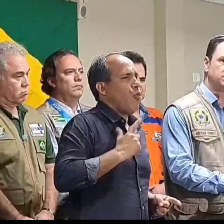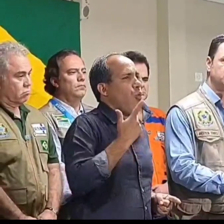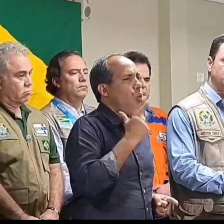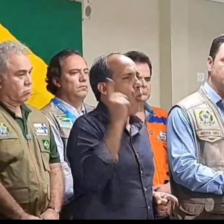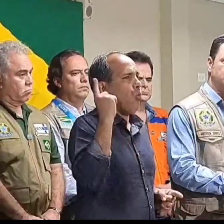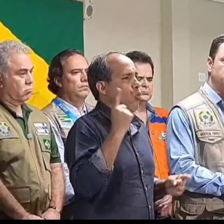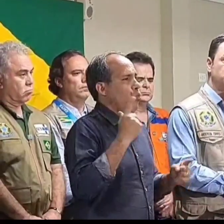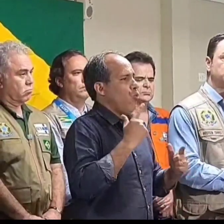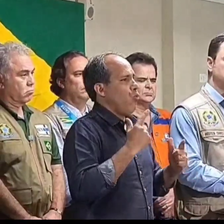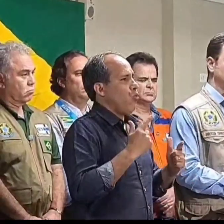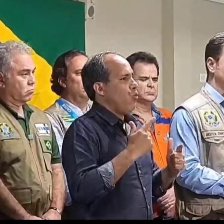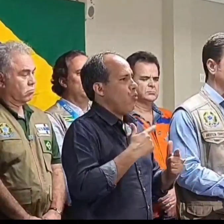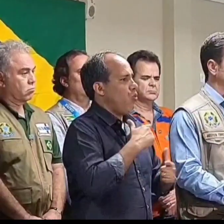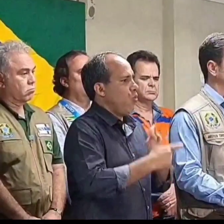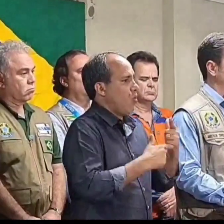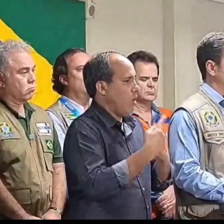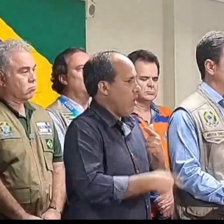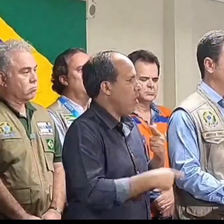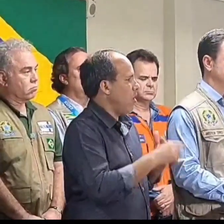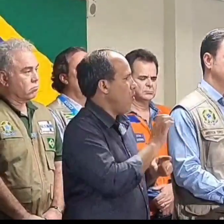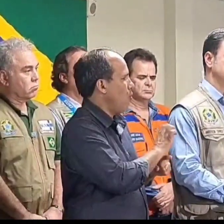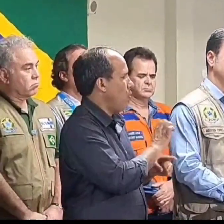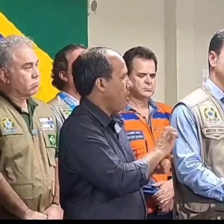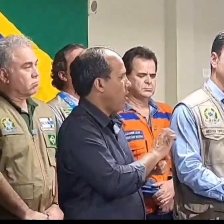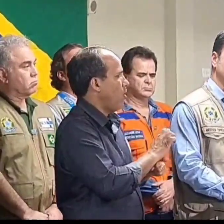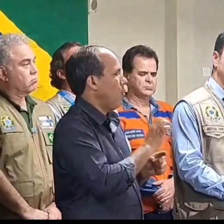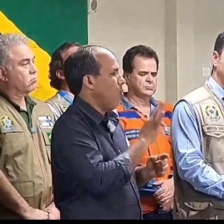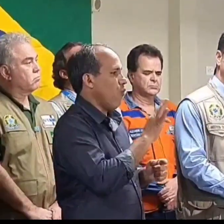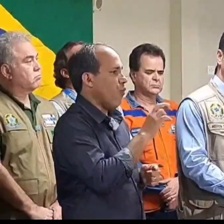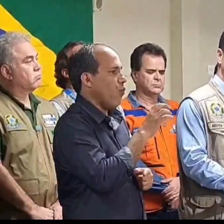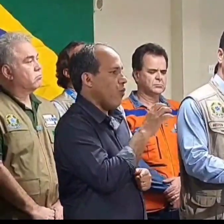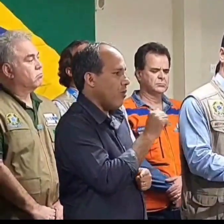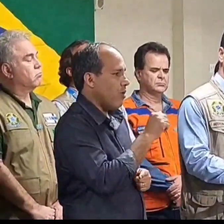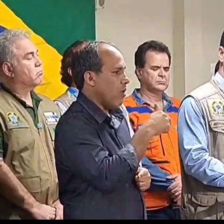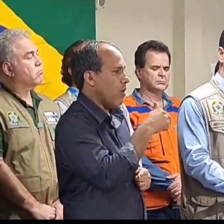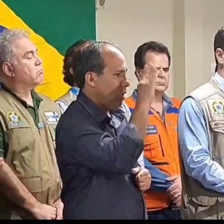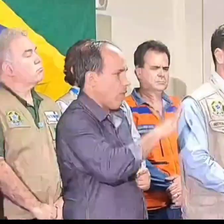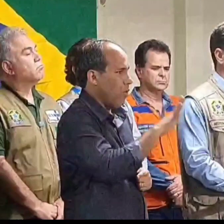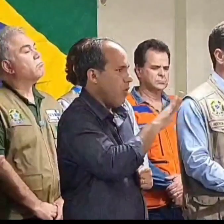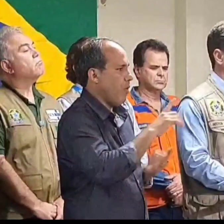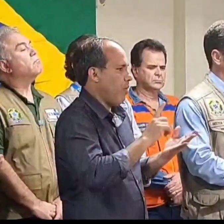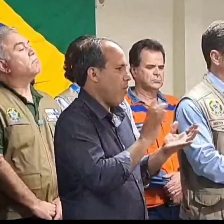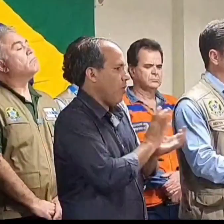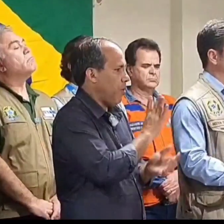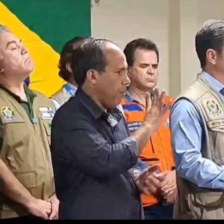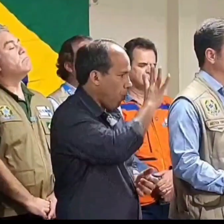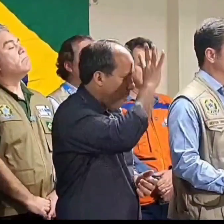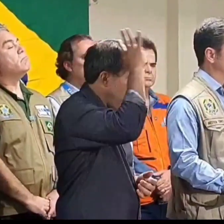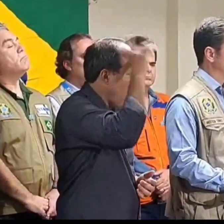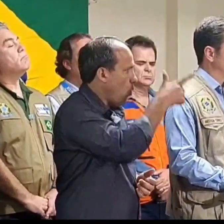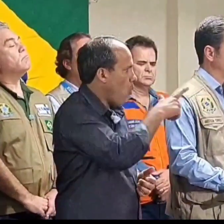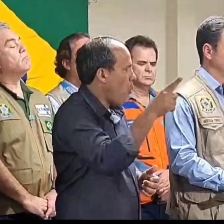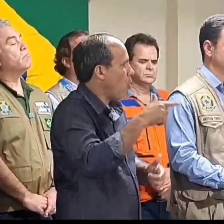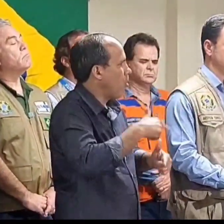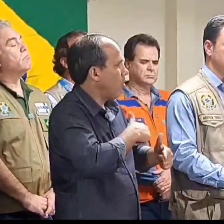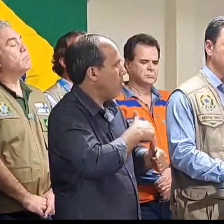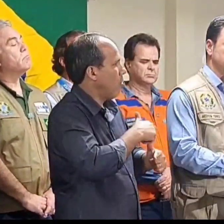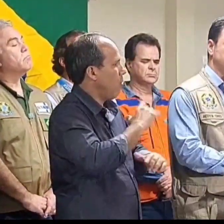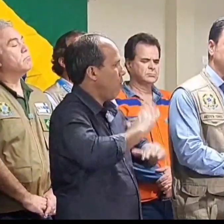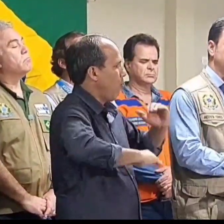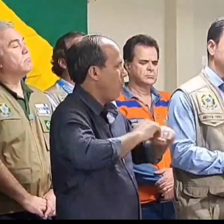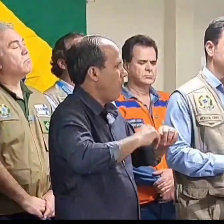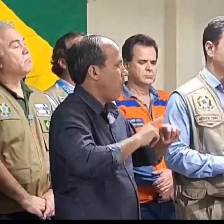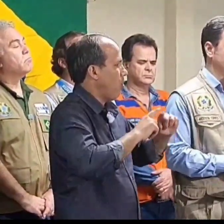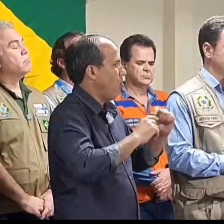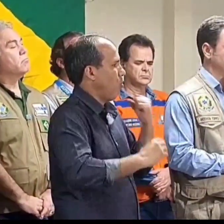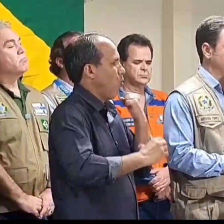colocada à disposição do Estado, a Força Nacional, com bombeiros, com outros agentes da Defesa Civil do país, o que